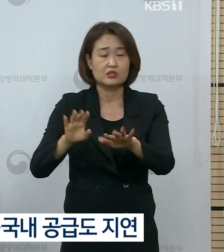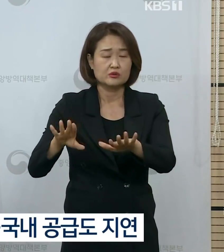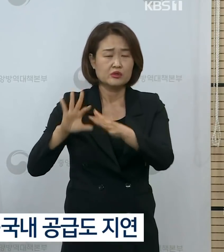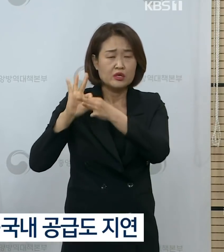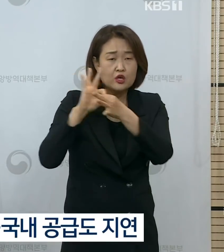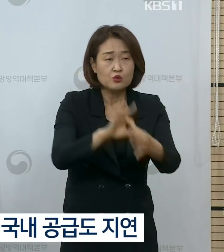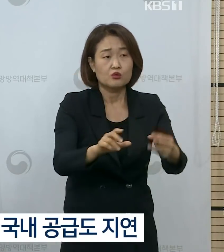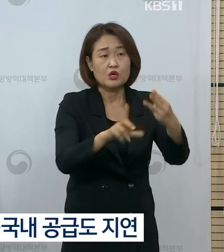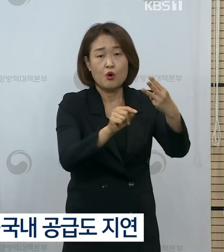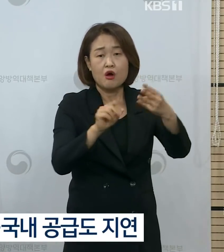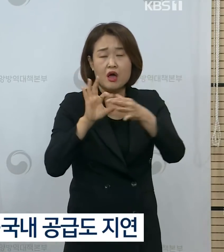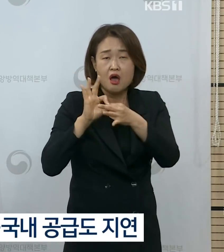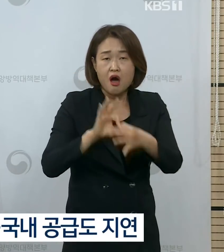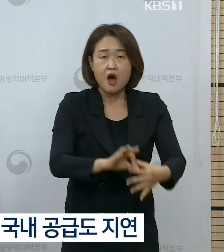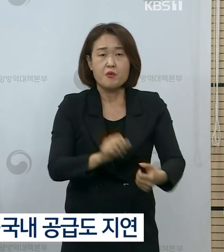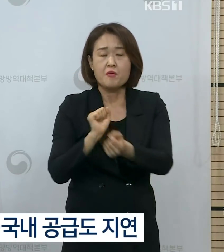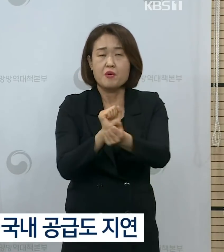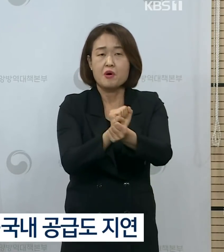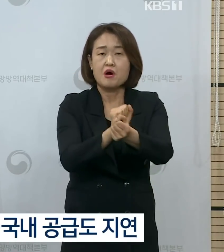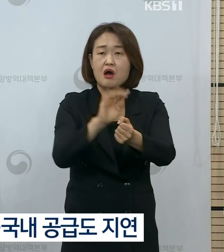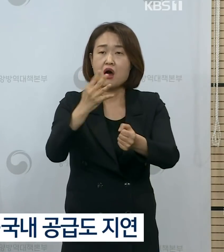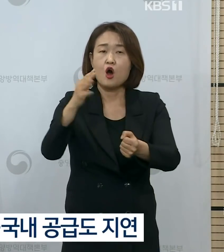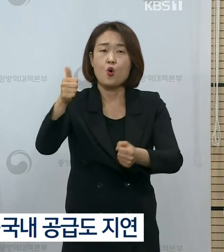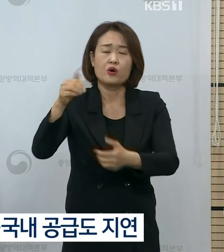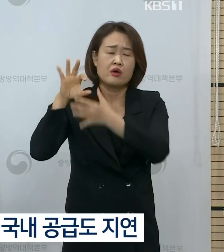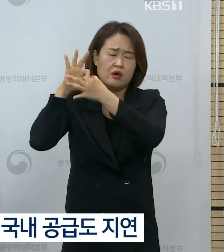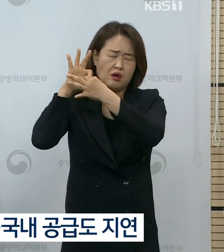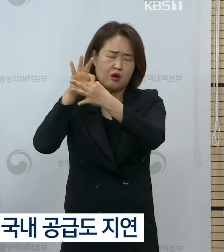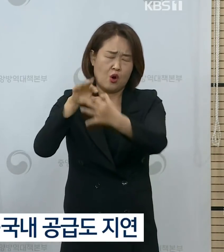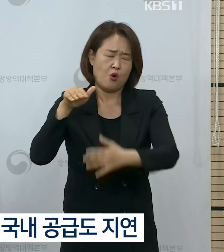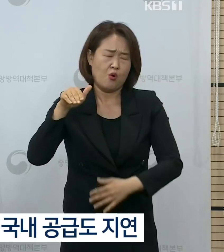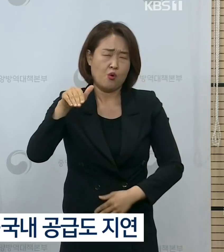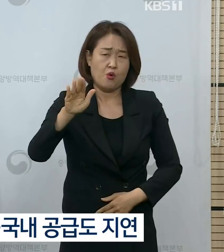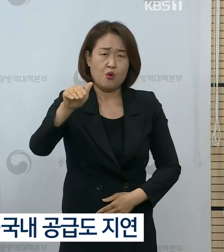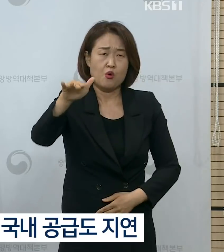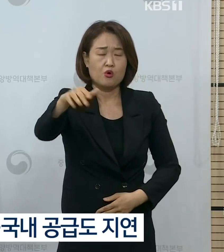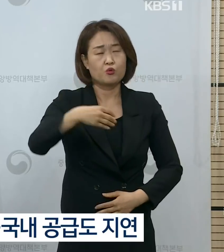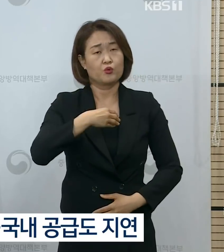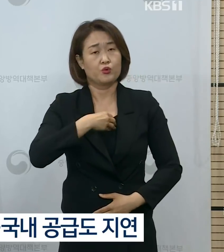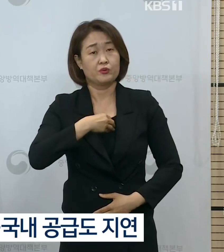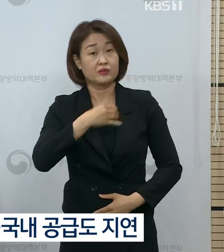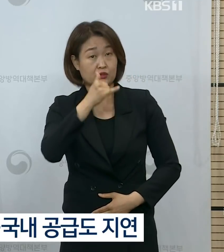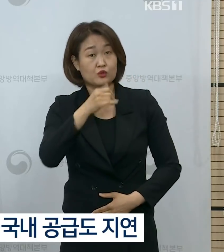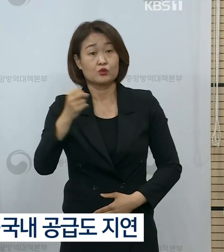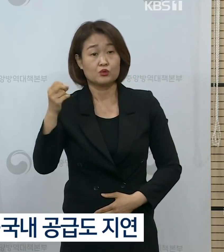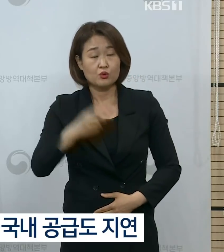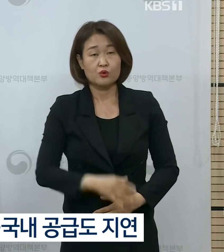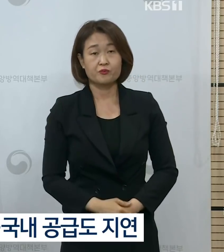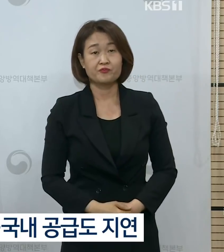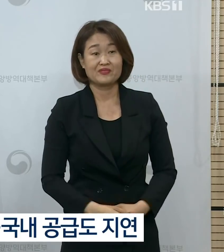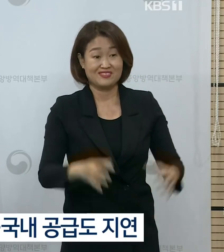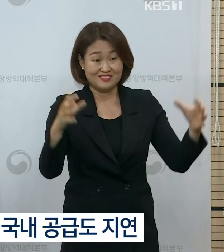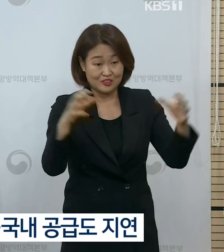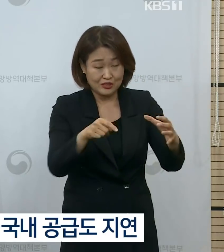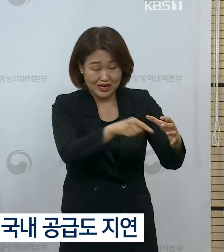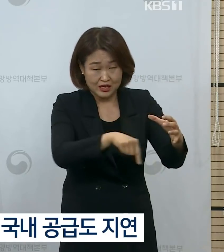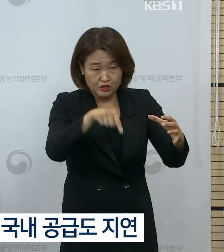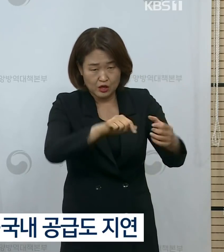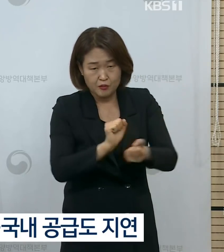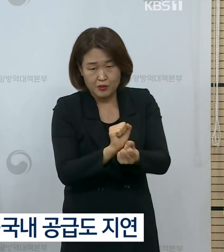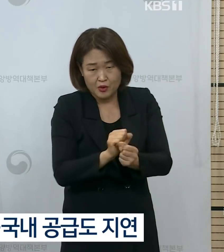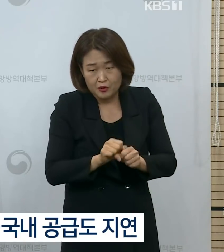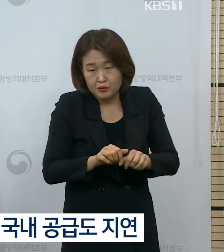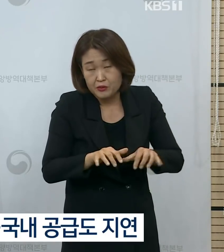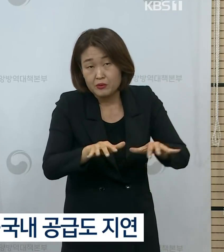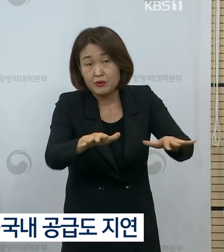400명대 이상의 신규 확진자가 발생하고 있고 사회적 거리두기 완화 후에 다중이용 시설 등의 집단 발생이